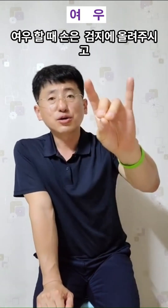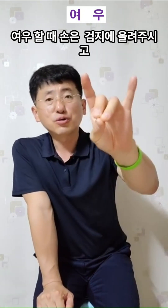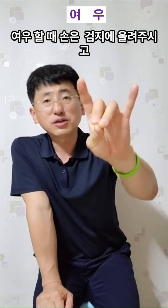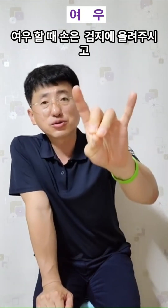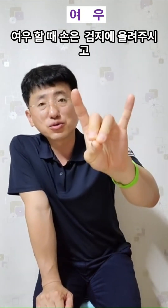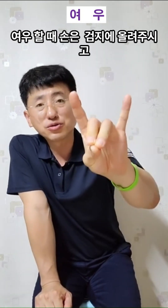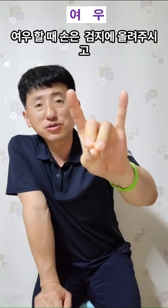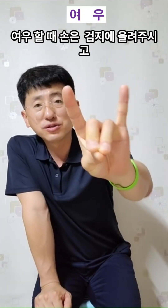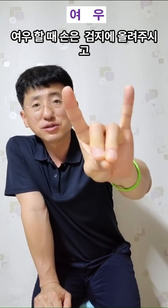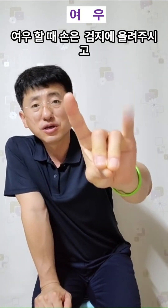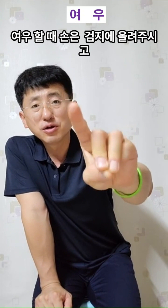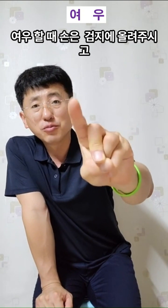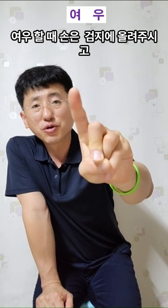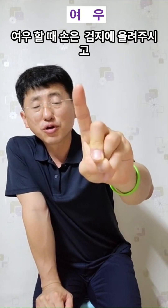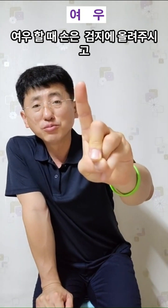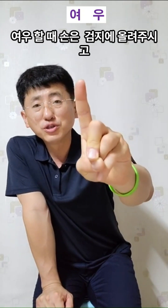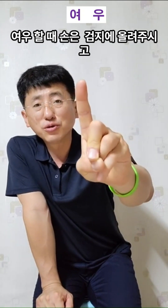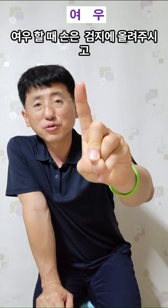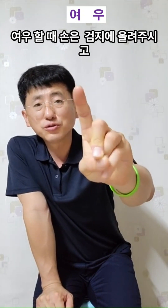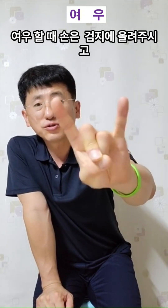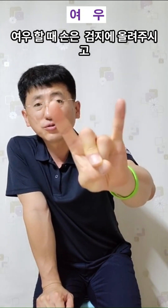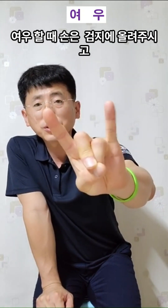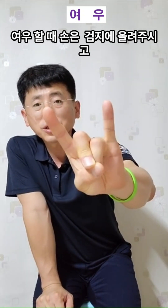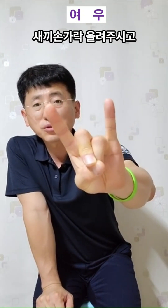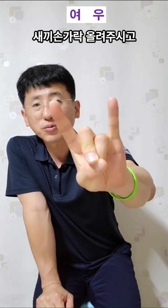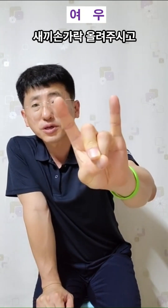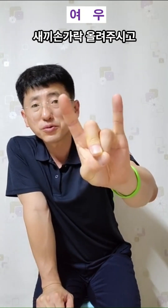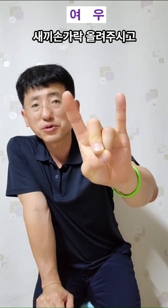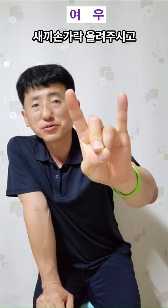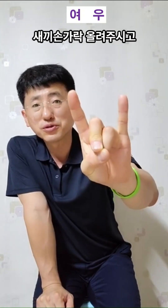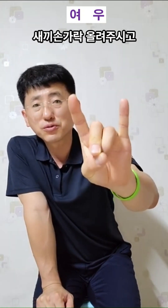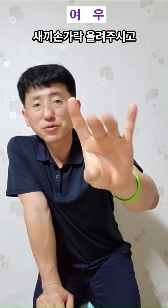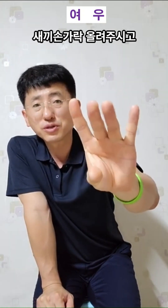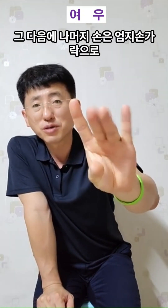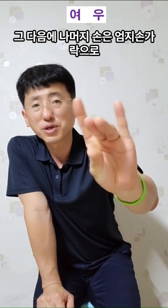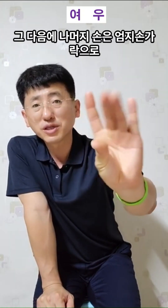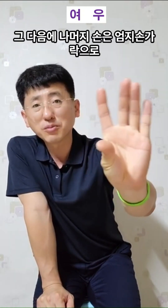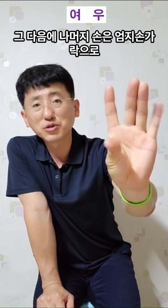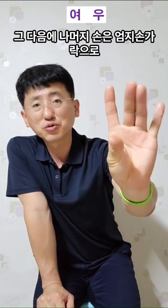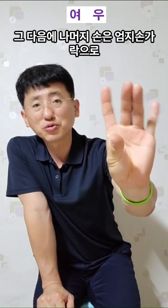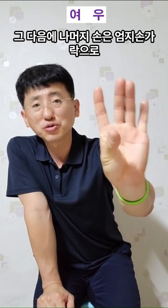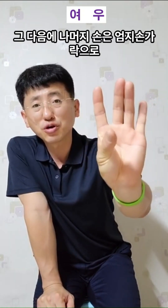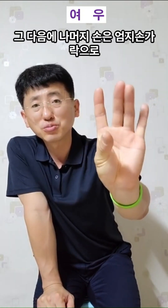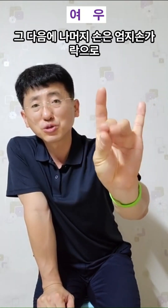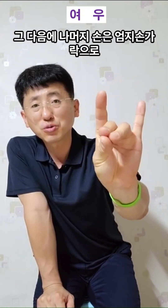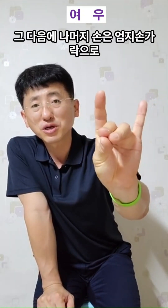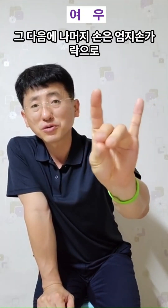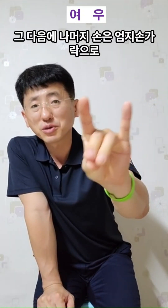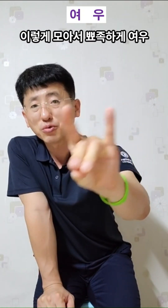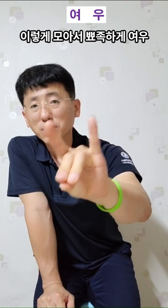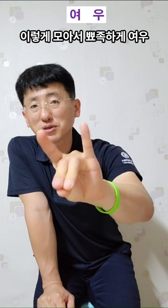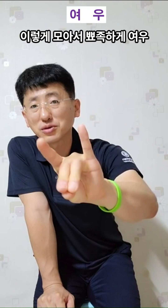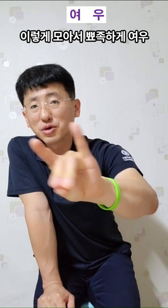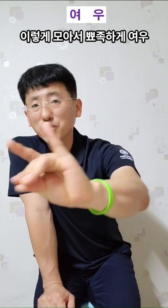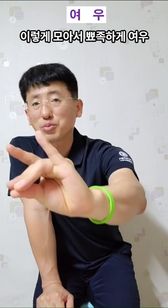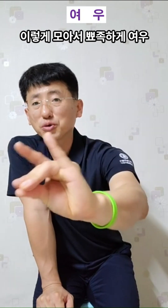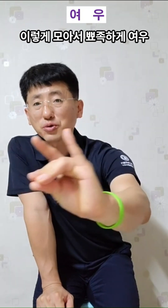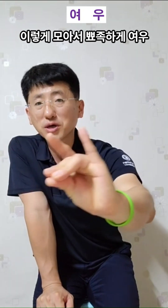여우 할 때 손은 뭐 검지에 올려주시고 새끼손가락 올려주시고 그 다음에 나머지 손은 엄지손가락을 이렇게 모아서